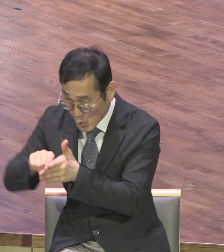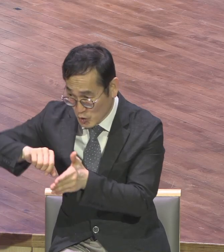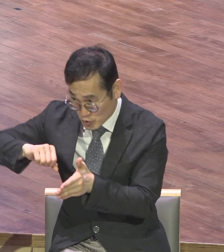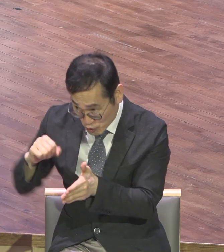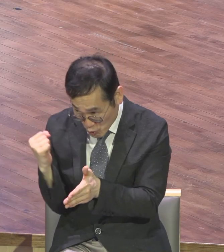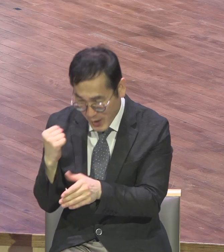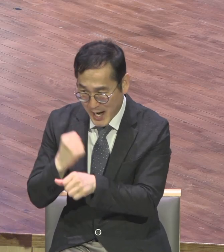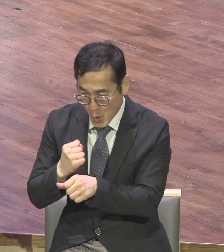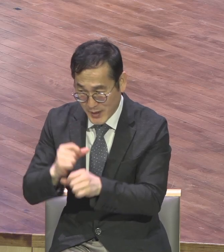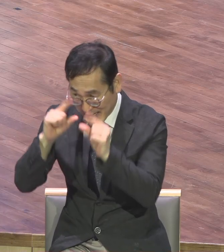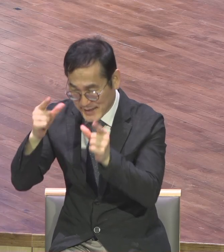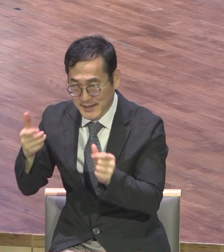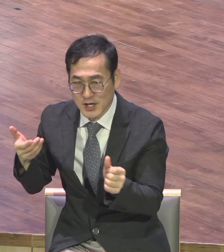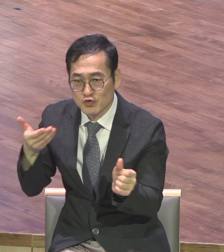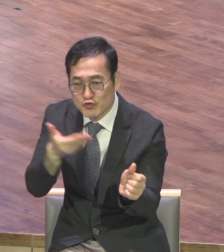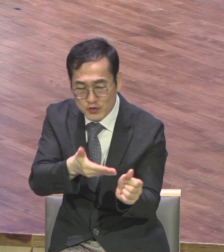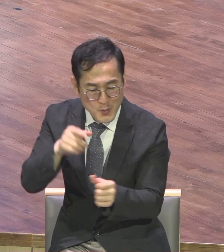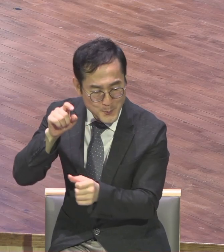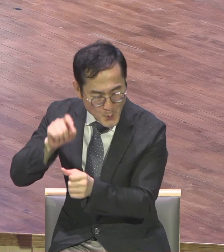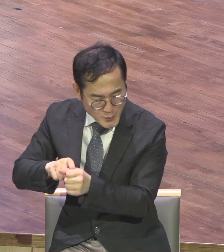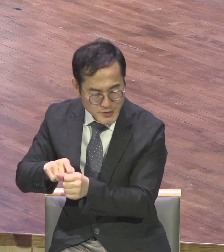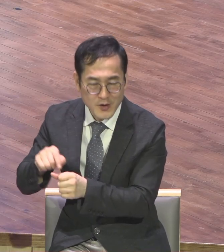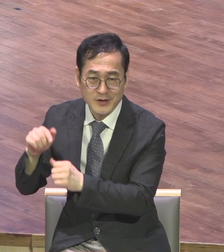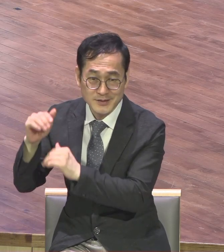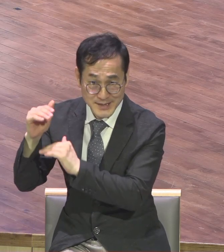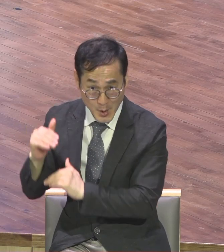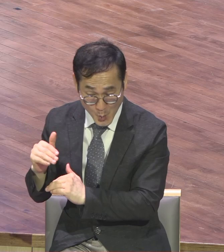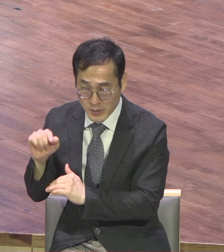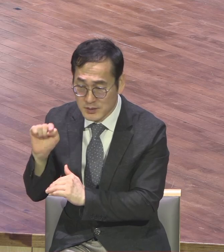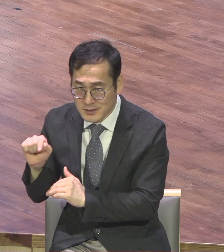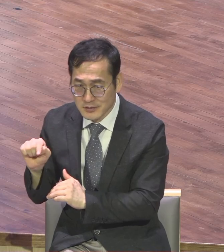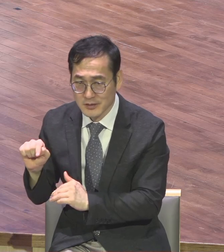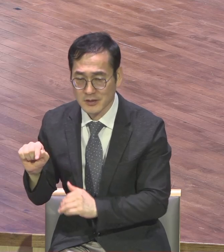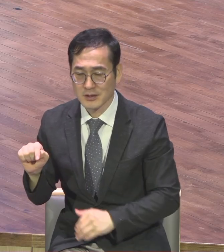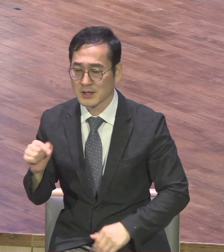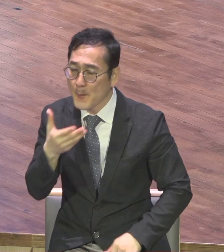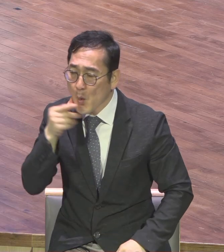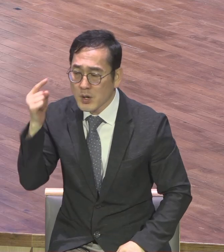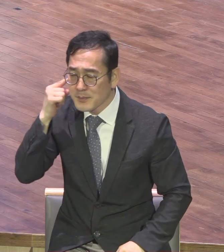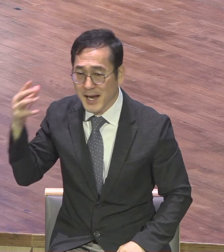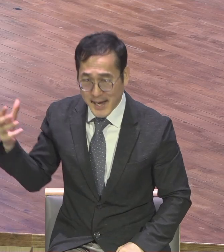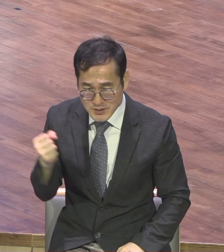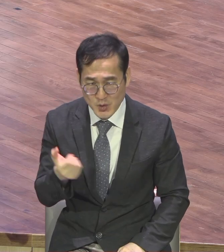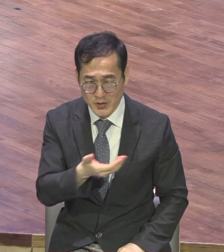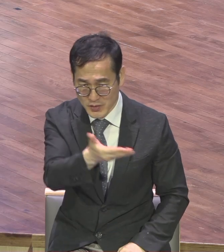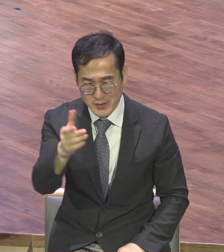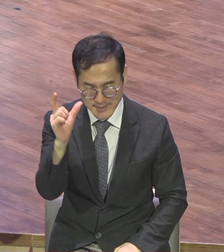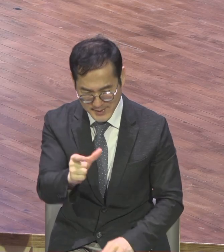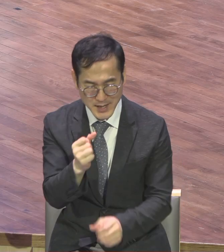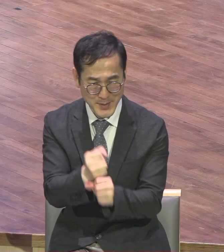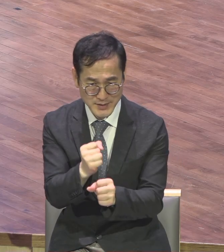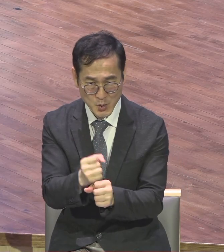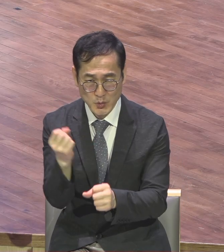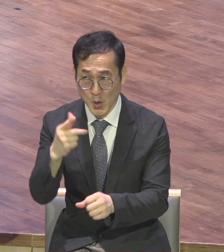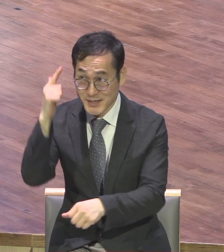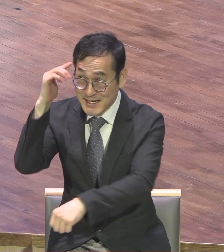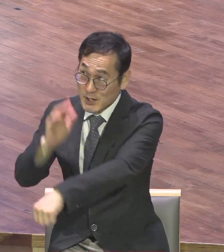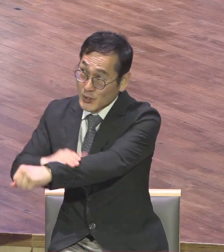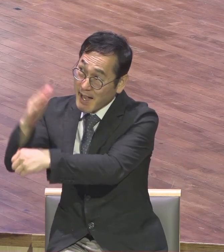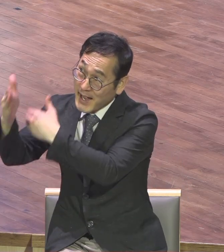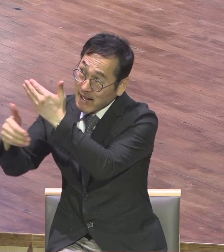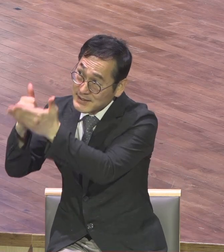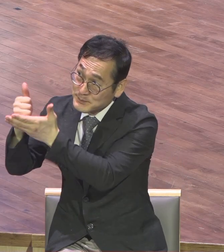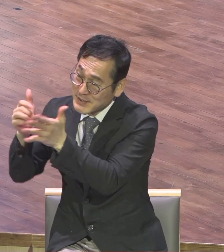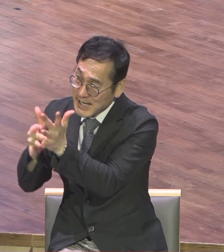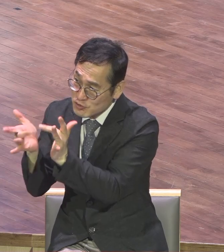그 신비의 계시를 따라 된 것은 이 복음으로 너희를 능히 견고하게 하실 지혜로우신 하나님께 예수 그리스도로